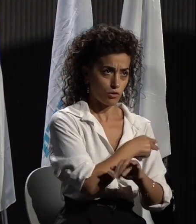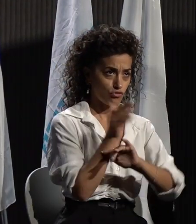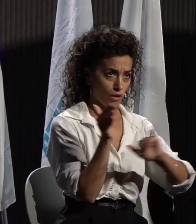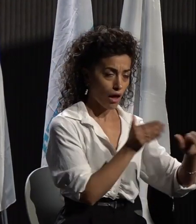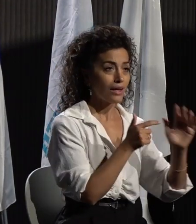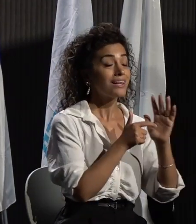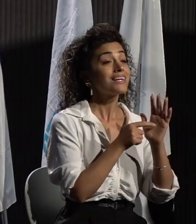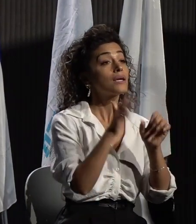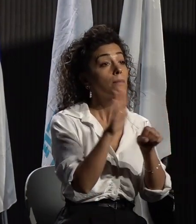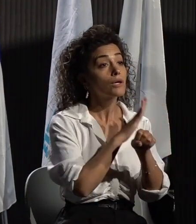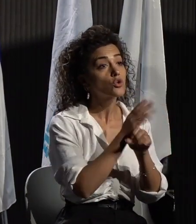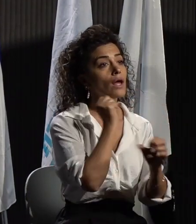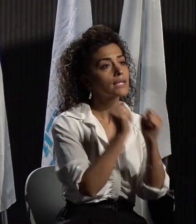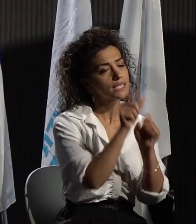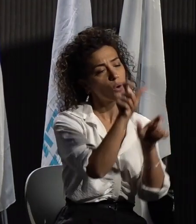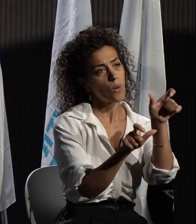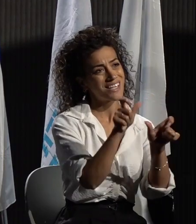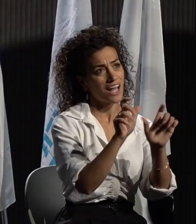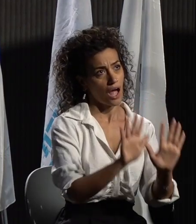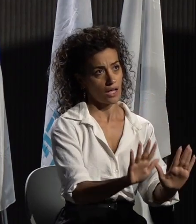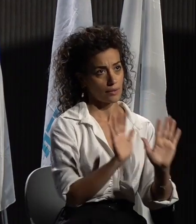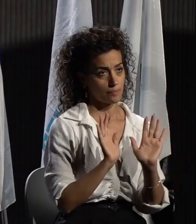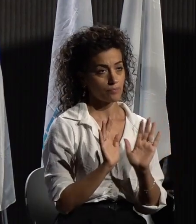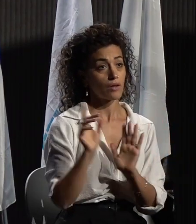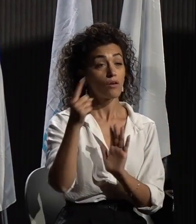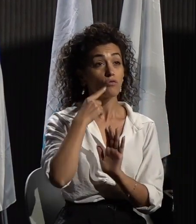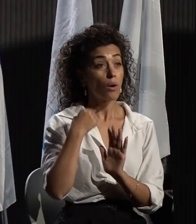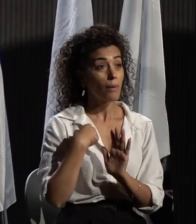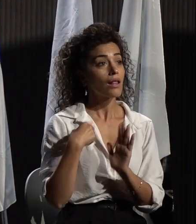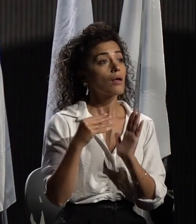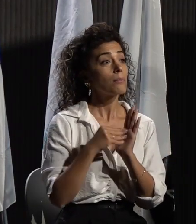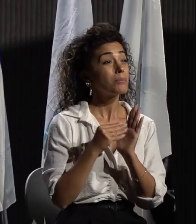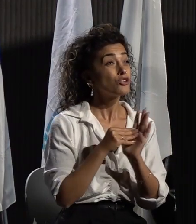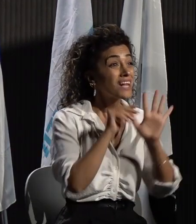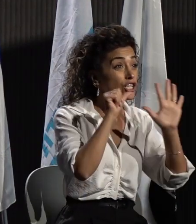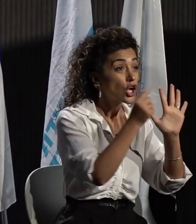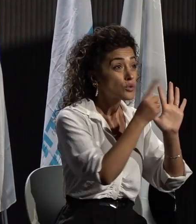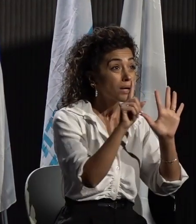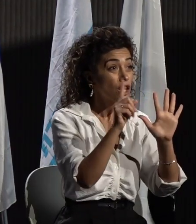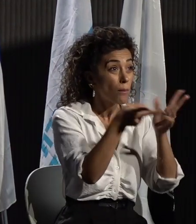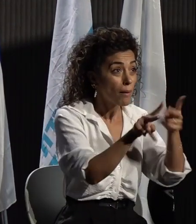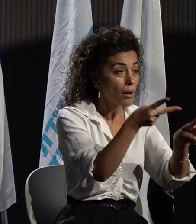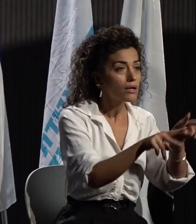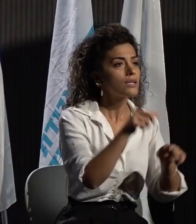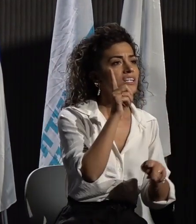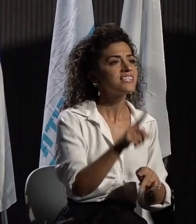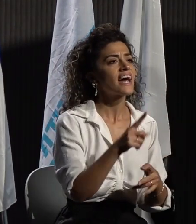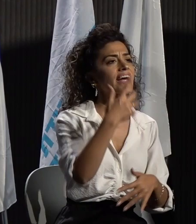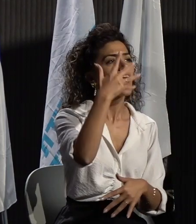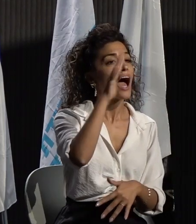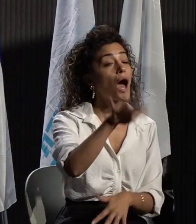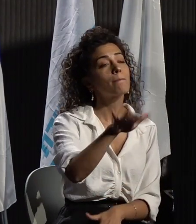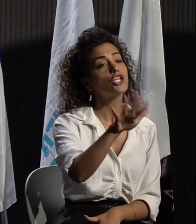כי בשואה נרצחו אזרחים. כך שכדי להגיע לשישה מיליון, צריך 5,000